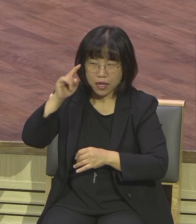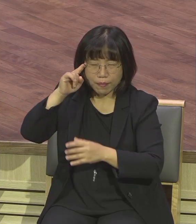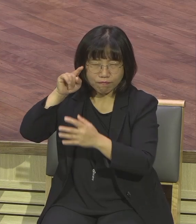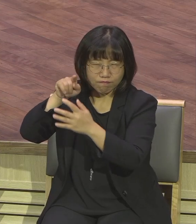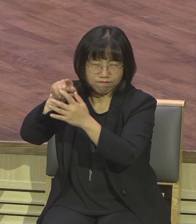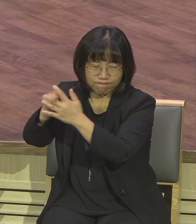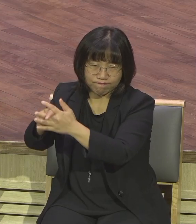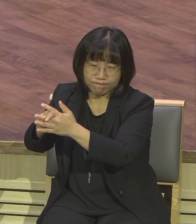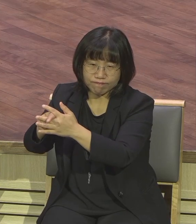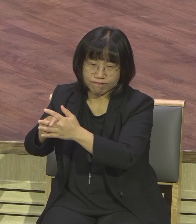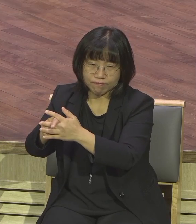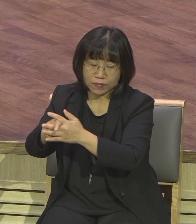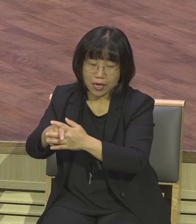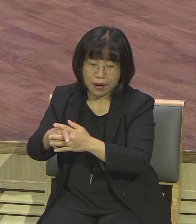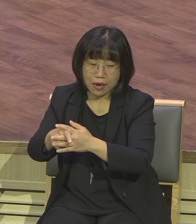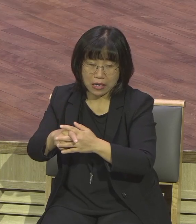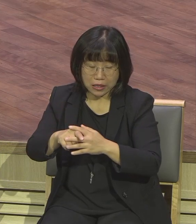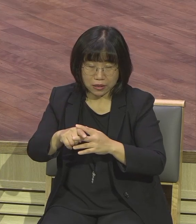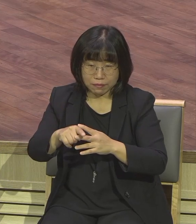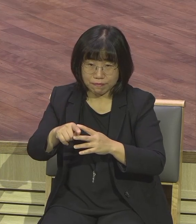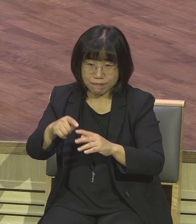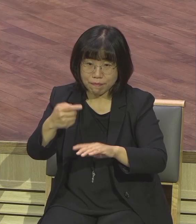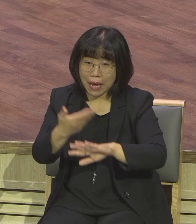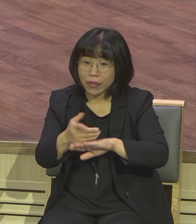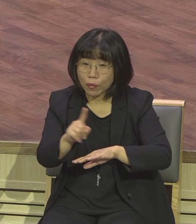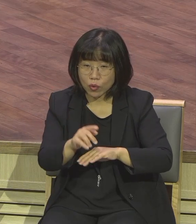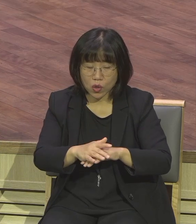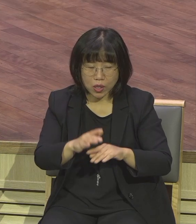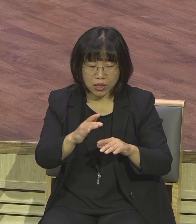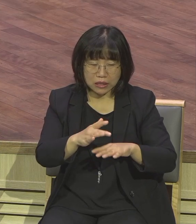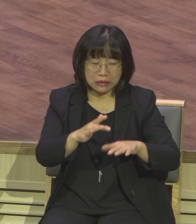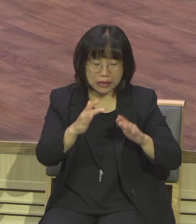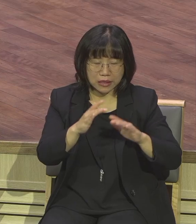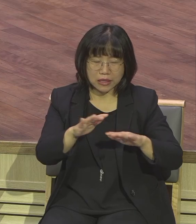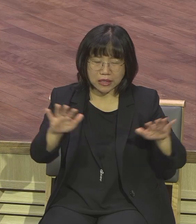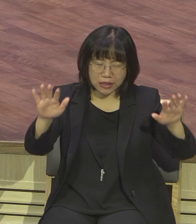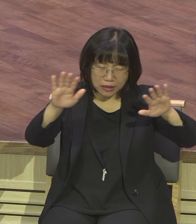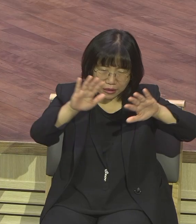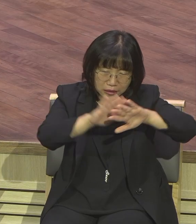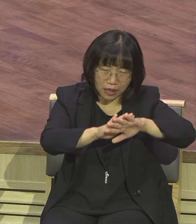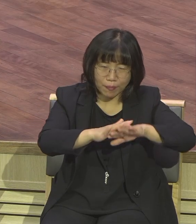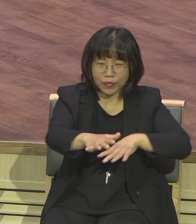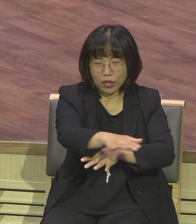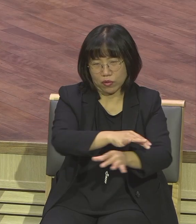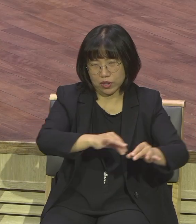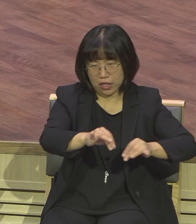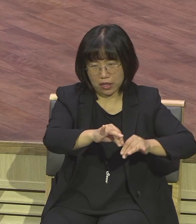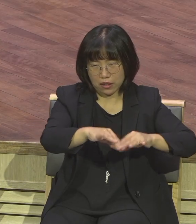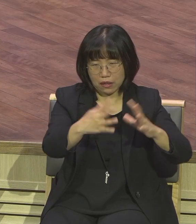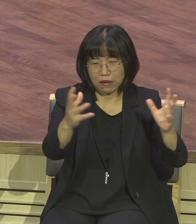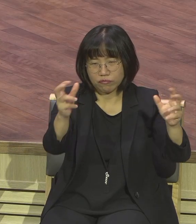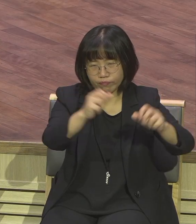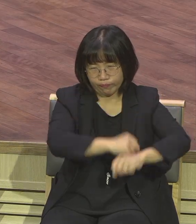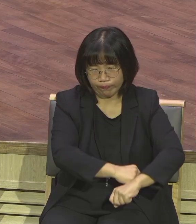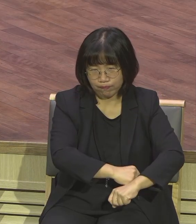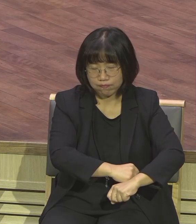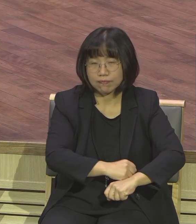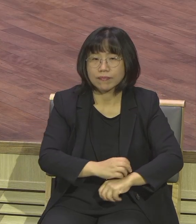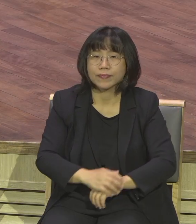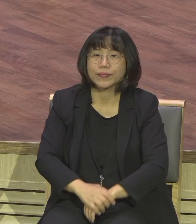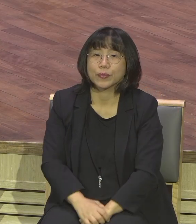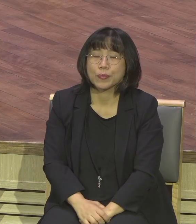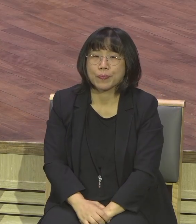빛의 경지의 반대가 뭐예요? 흑암이죠. 흑암 경지. 지금 불신자다 하는 게 다 흑암 경지죠. 나무니죠.